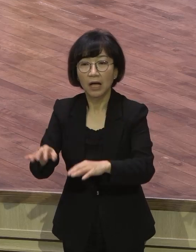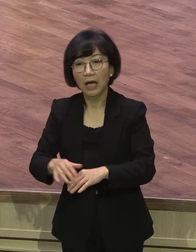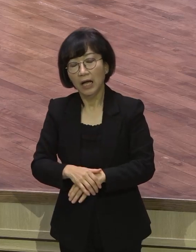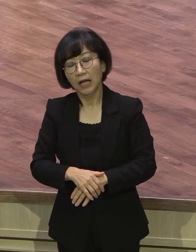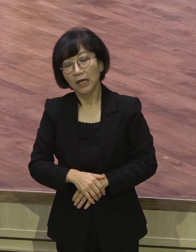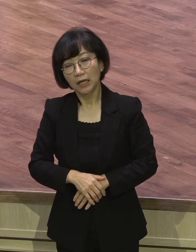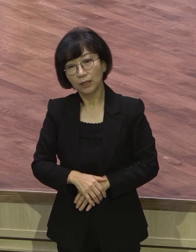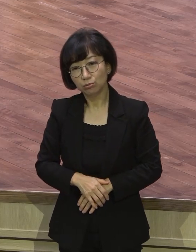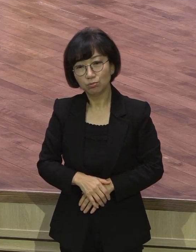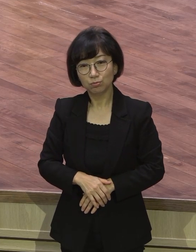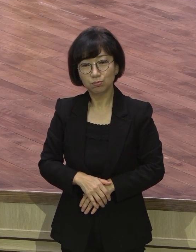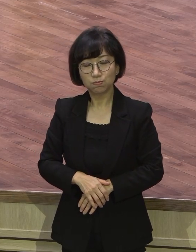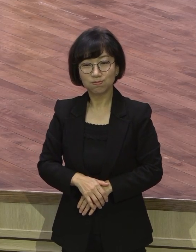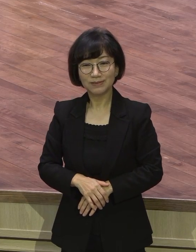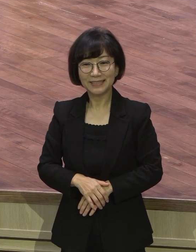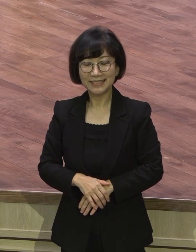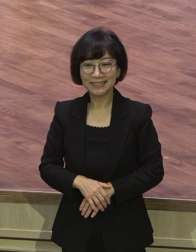우리나라도 그거 알아야 돼요.